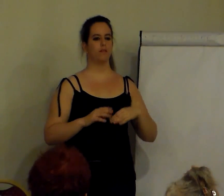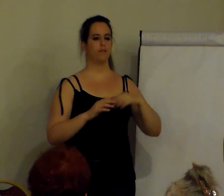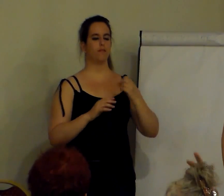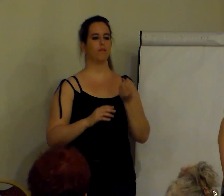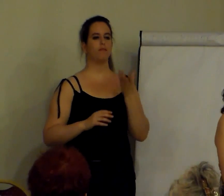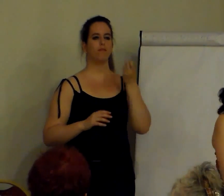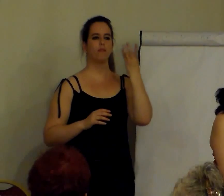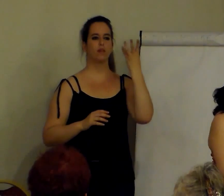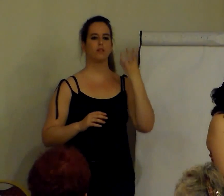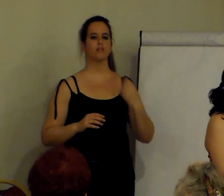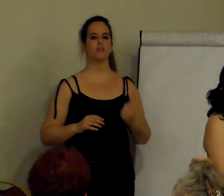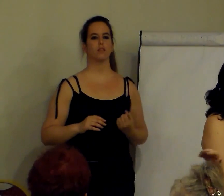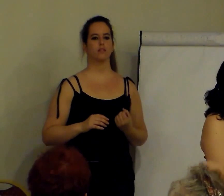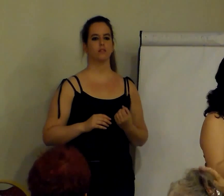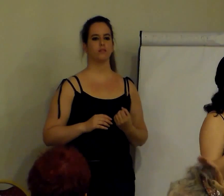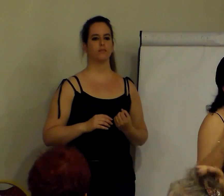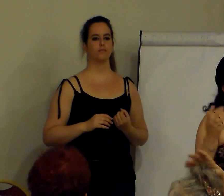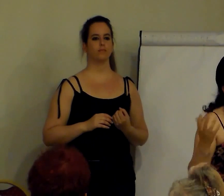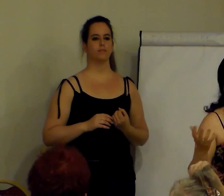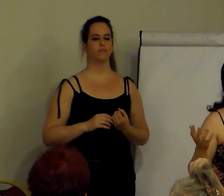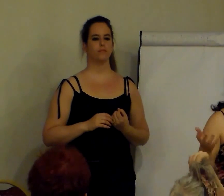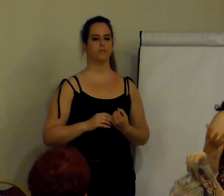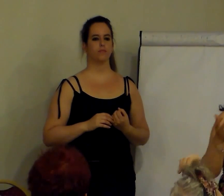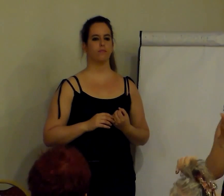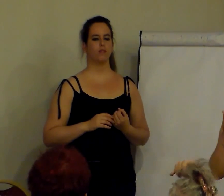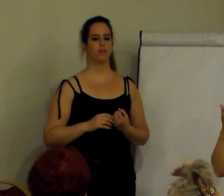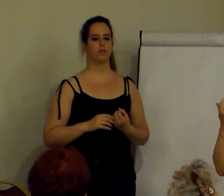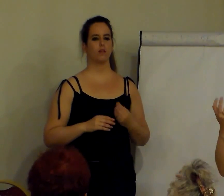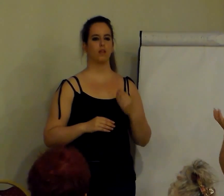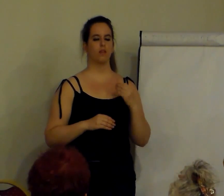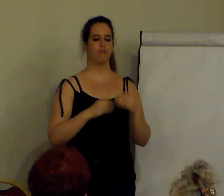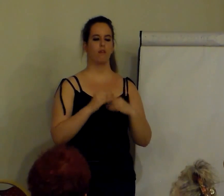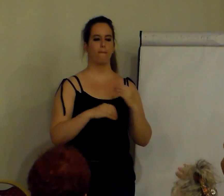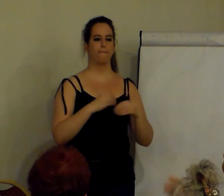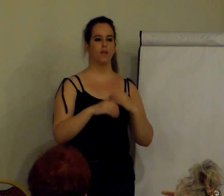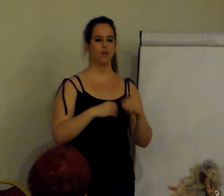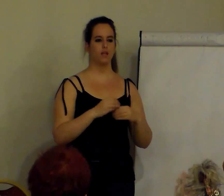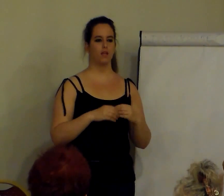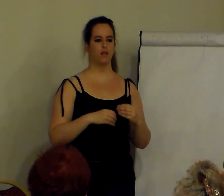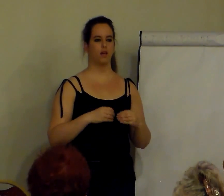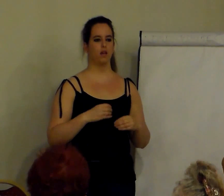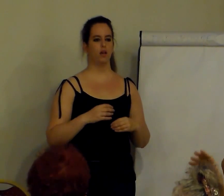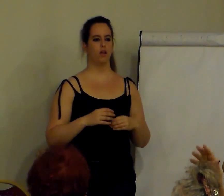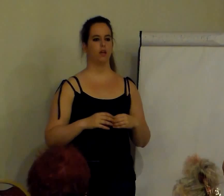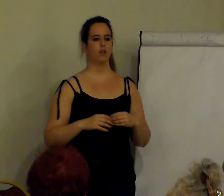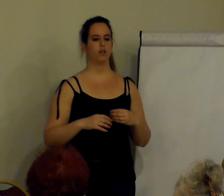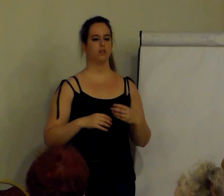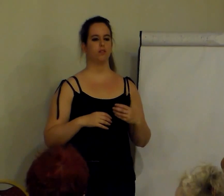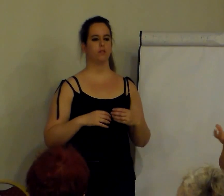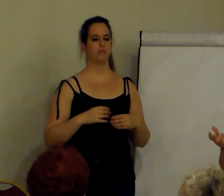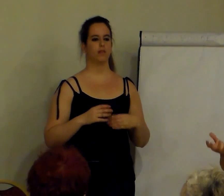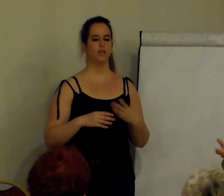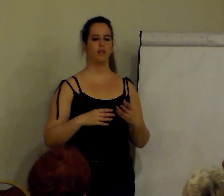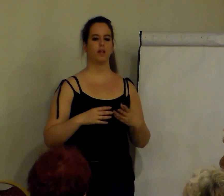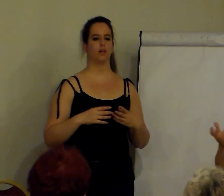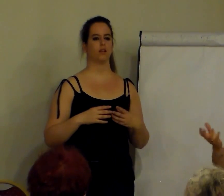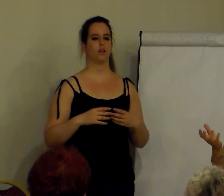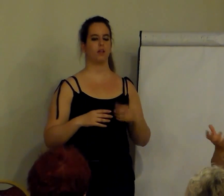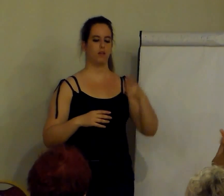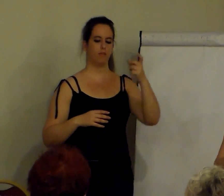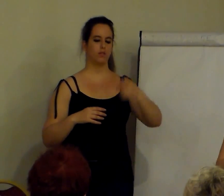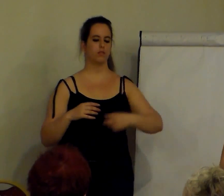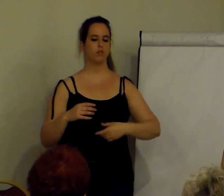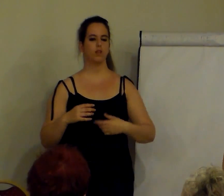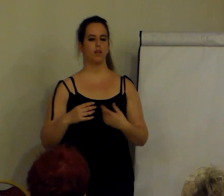¿sí? Así que si tienen familiares que quieran hacerse un chequeo, es válido,